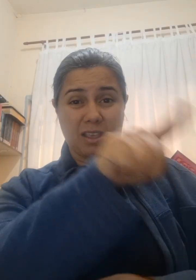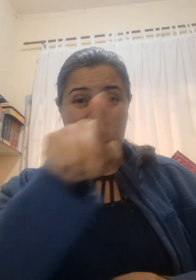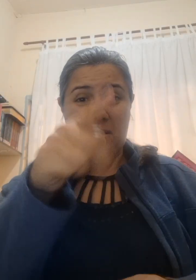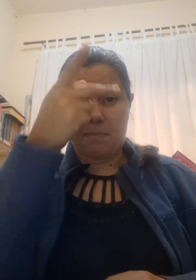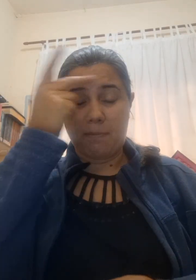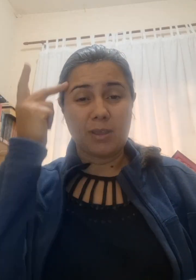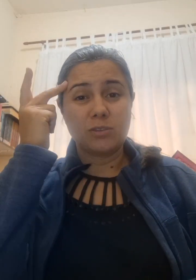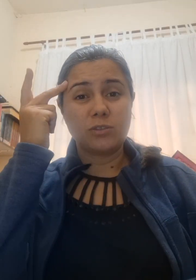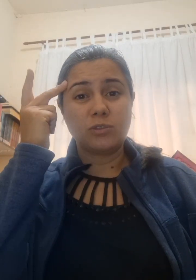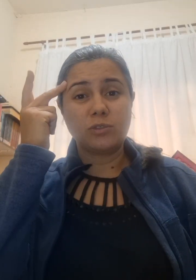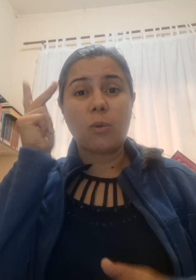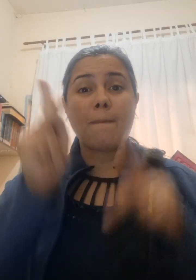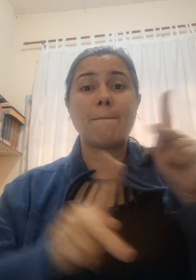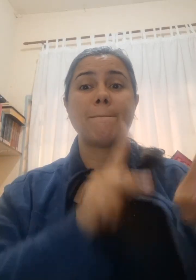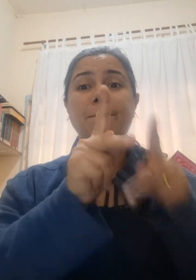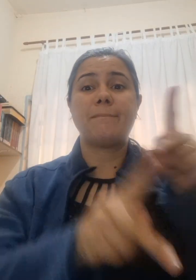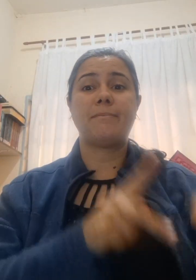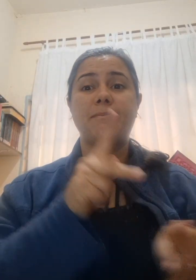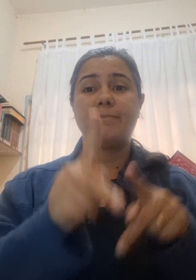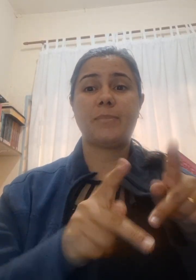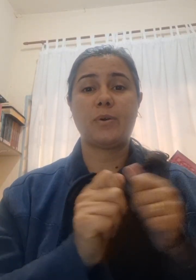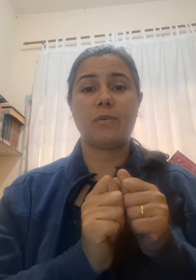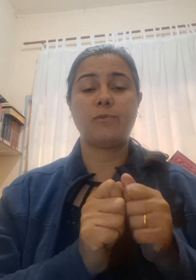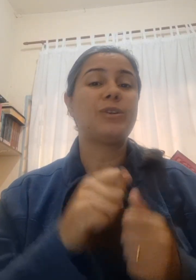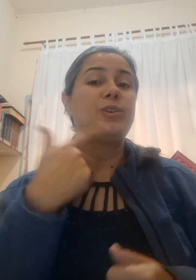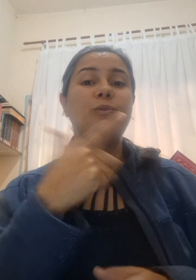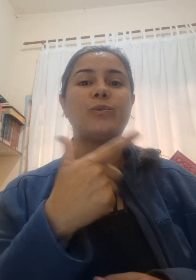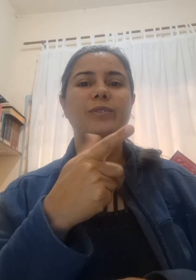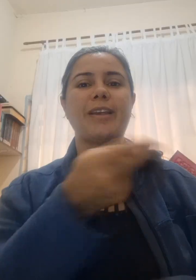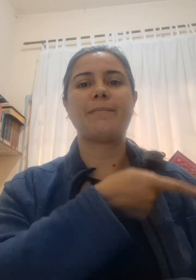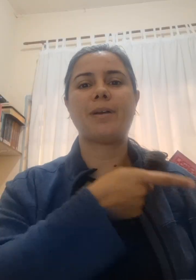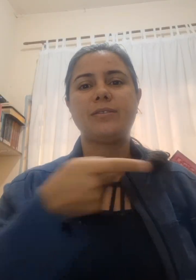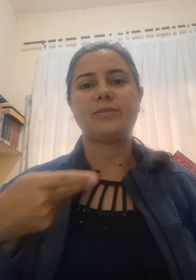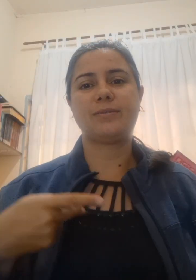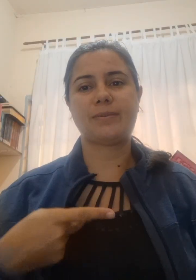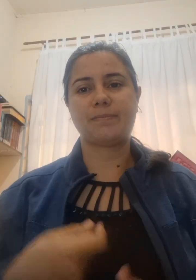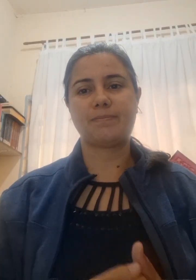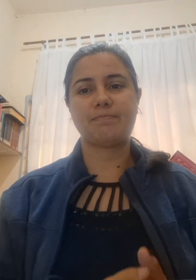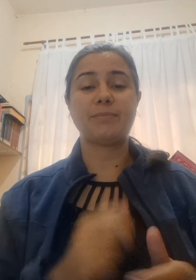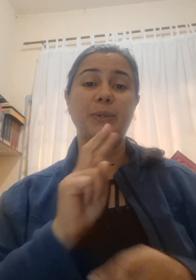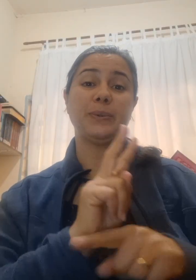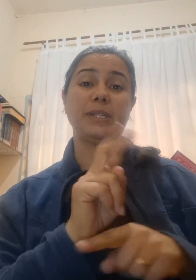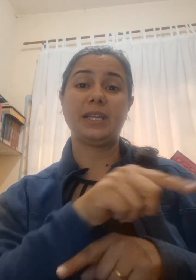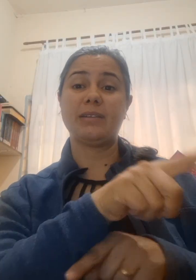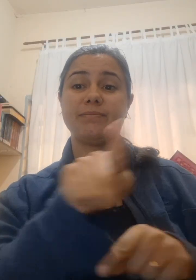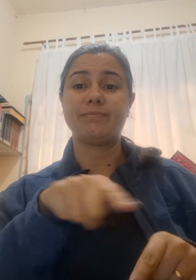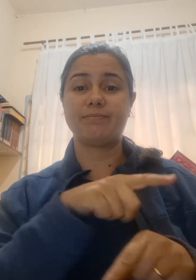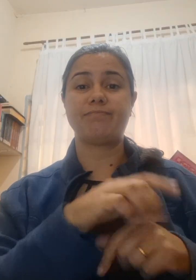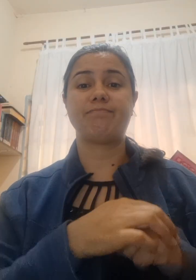Então Jesus vê essas pessoas, o povo que não tem pastor para cuidar